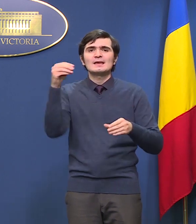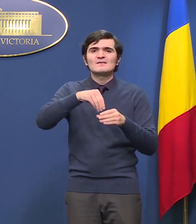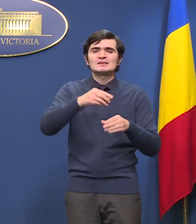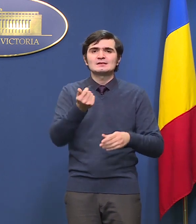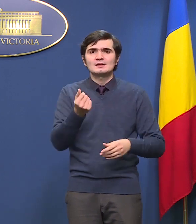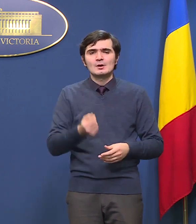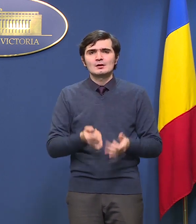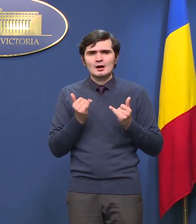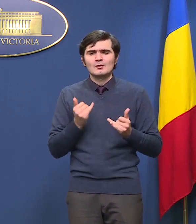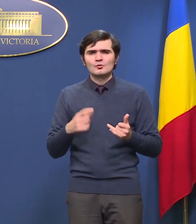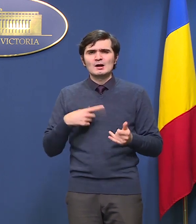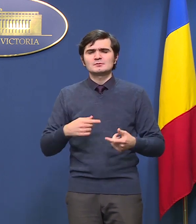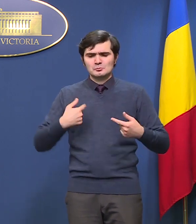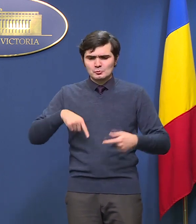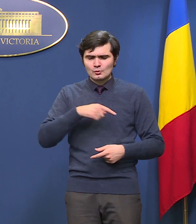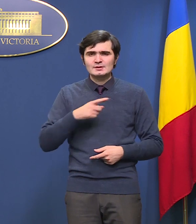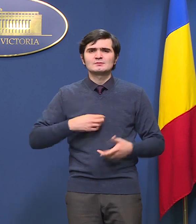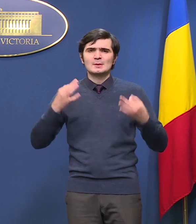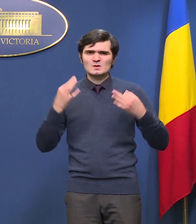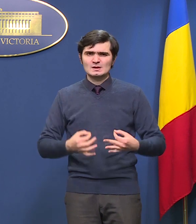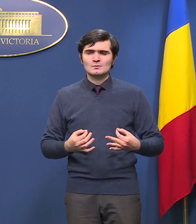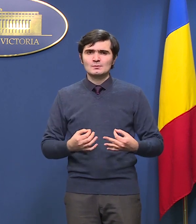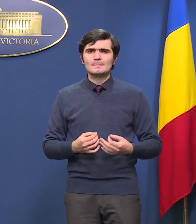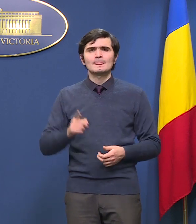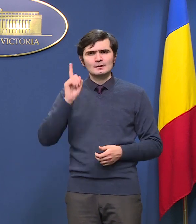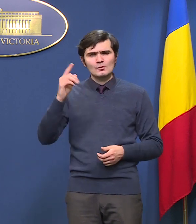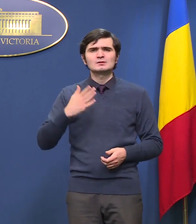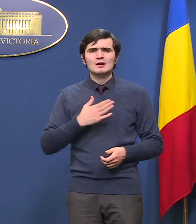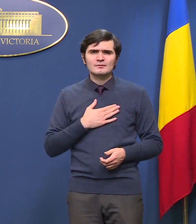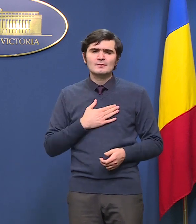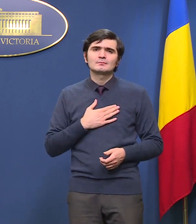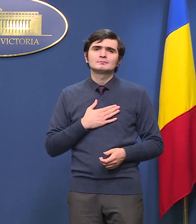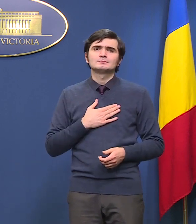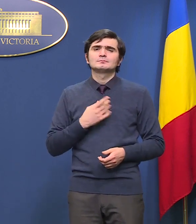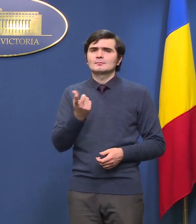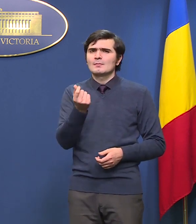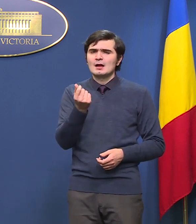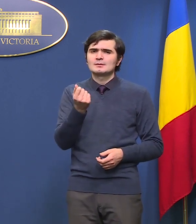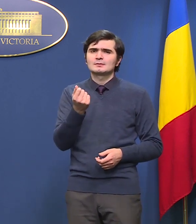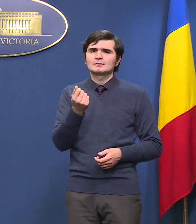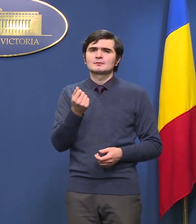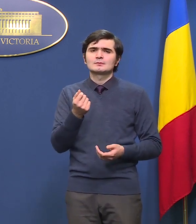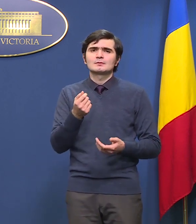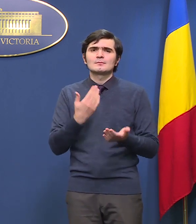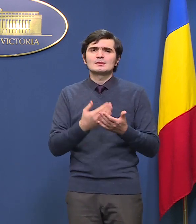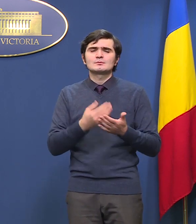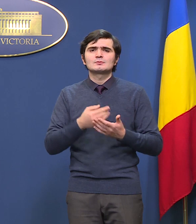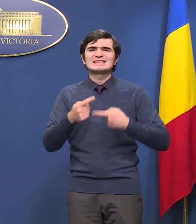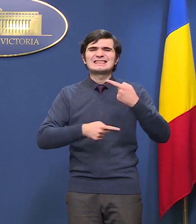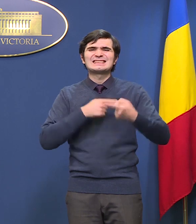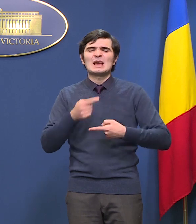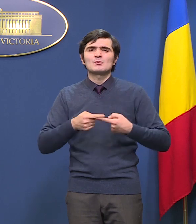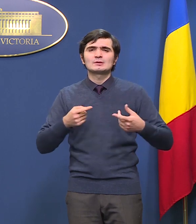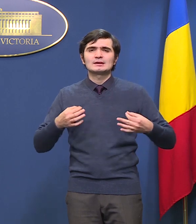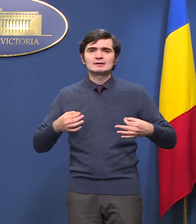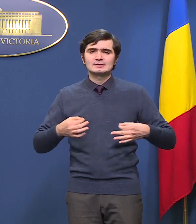Deocamdată suntem certi, suntem siguri că vom avea finanțări pentru sistemul de sănătate, pentru